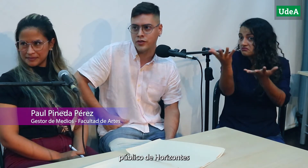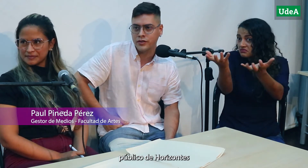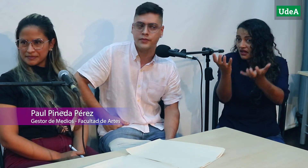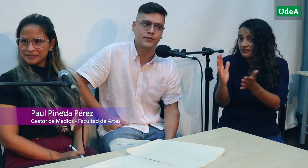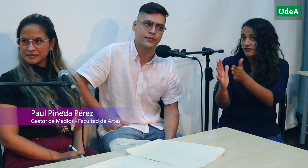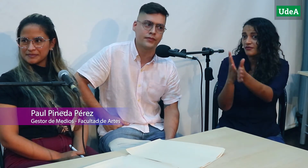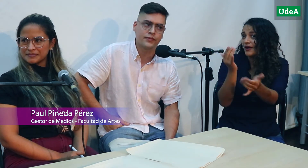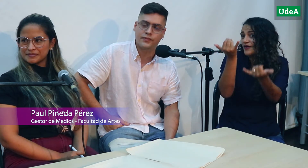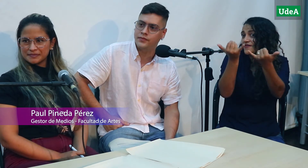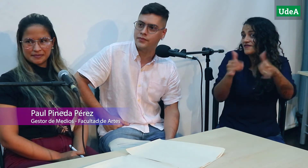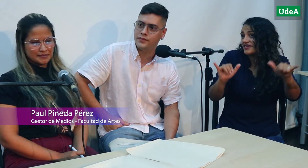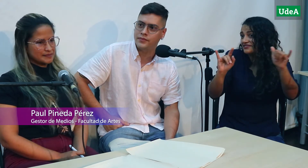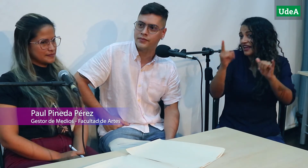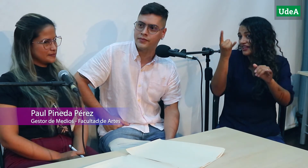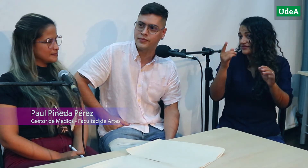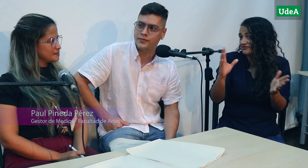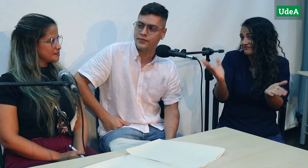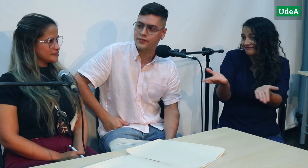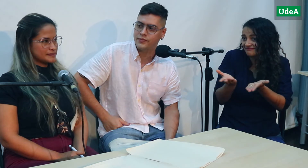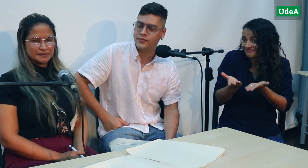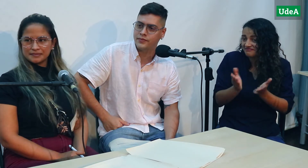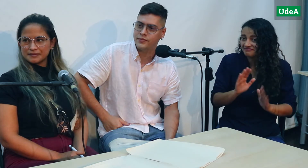de Horizontes.